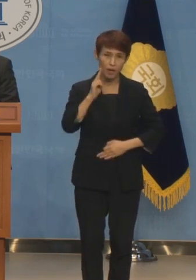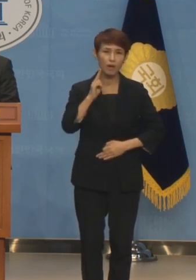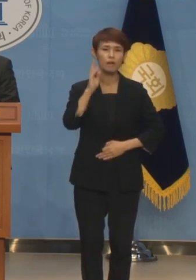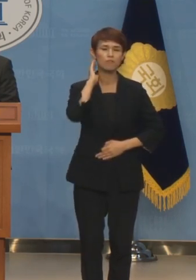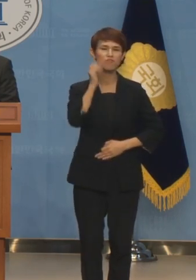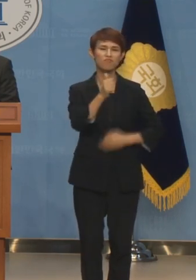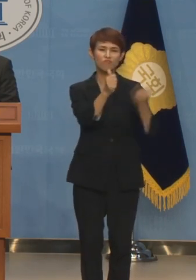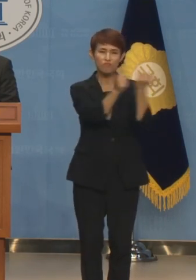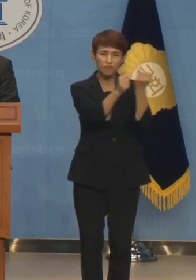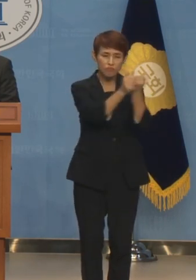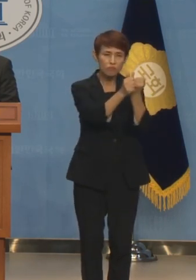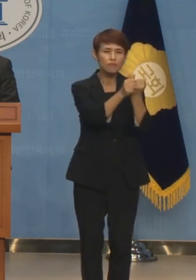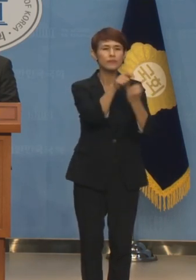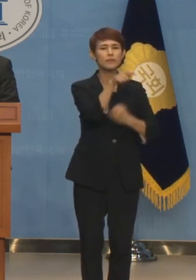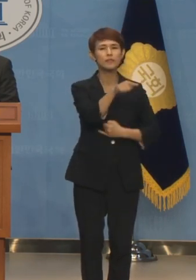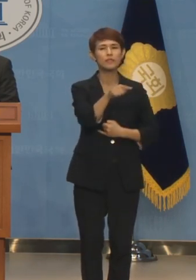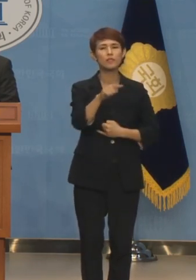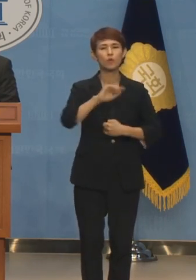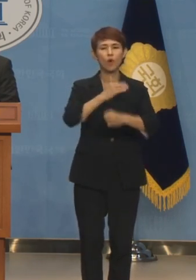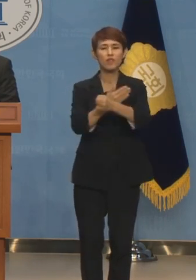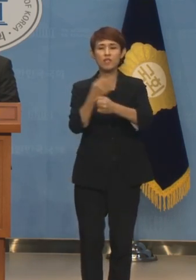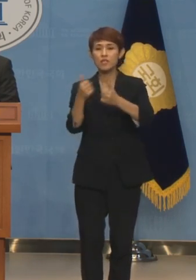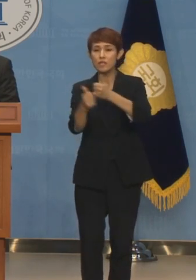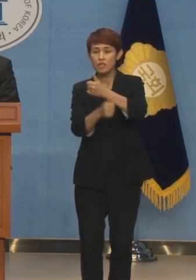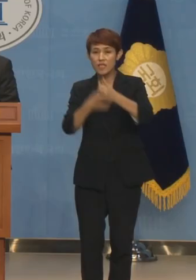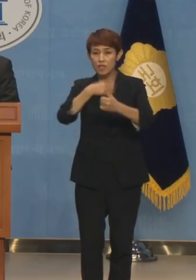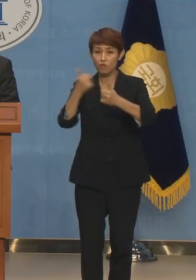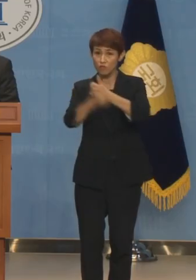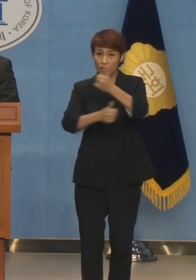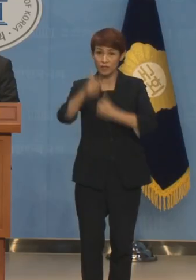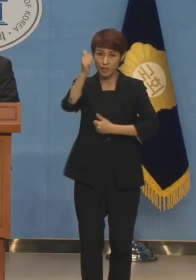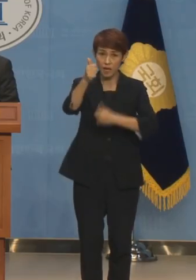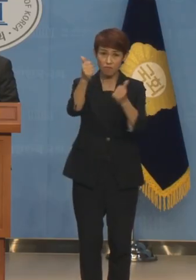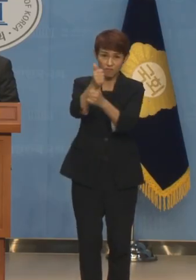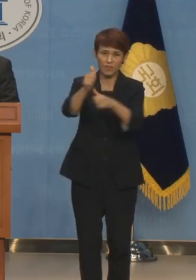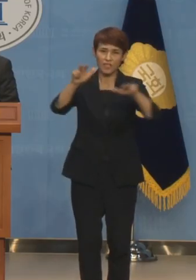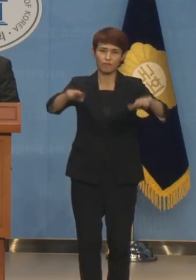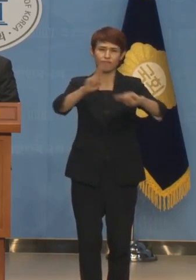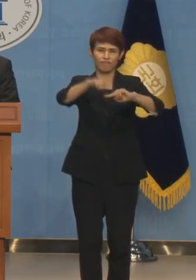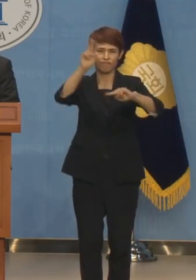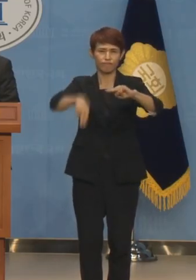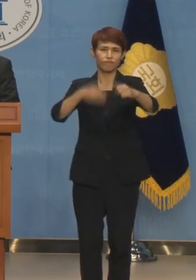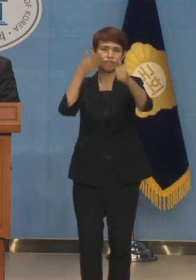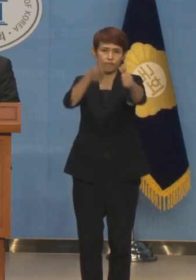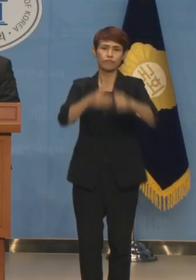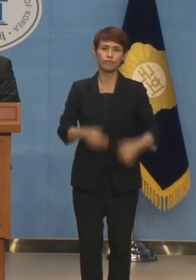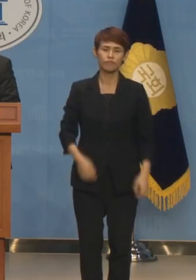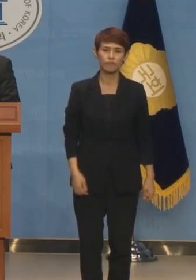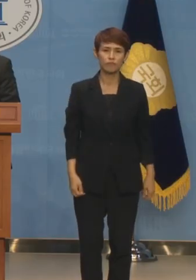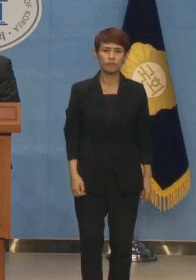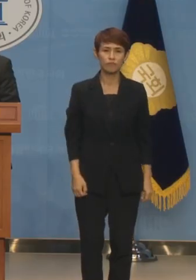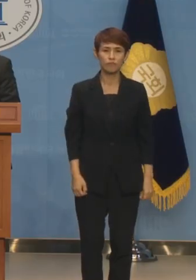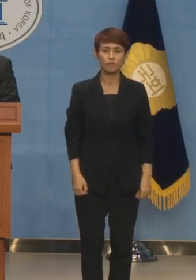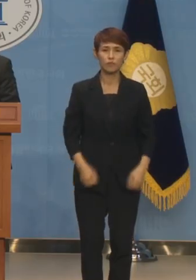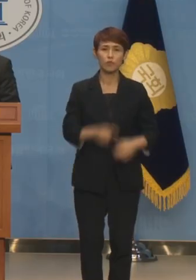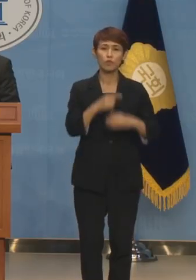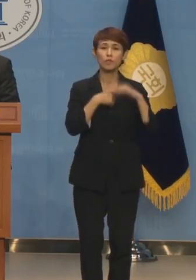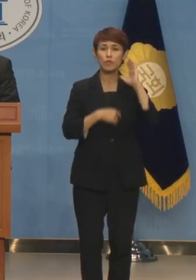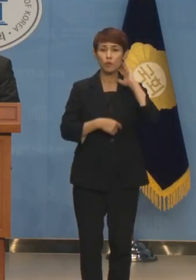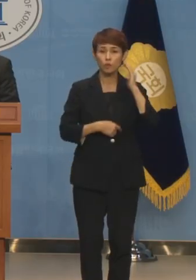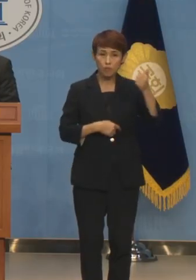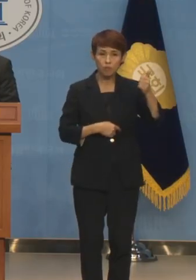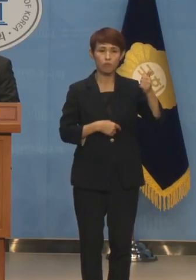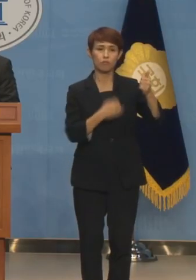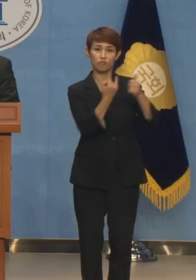왕조의 시대를 연 유철한 권익위원장, 정승윤 부위원장은 당장 사퇴하십시오. 윤석열 대통령과